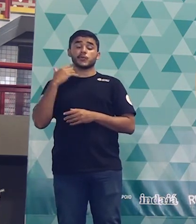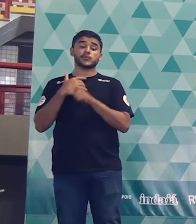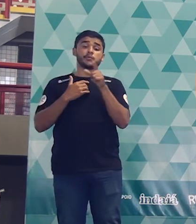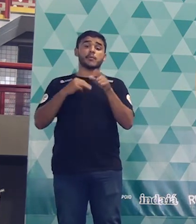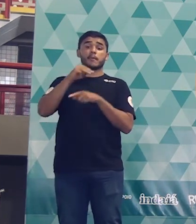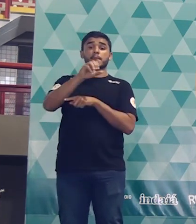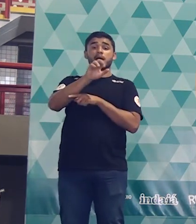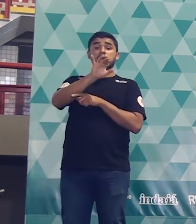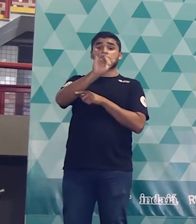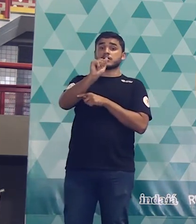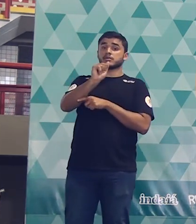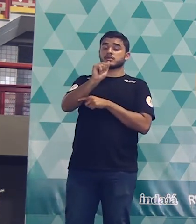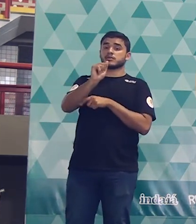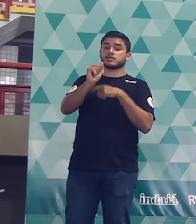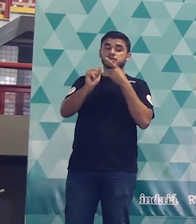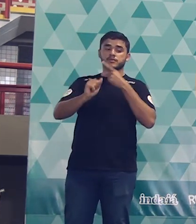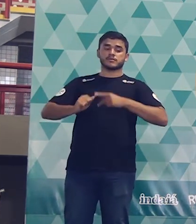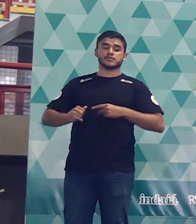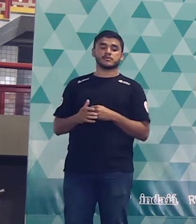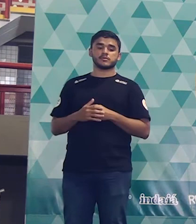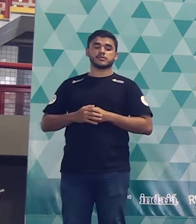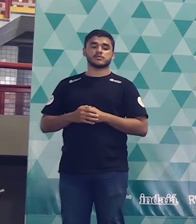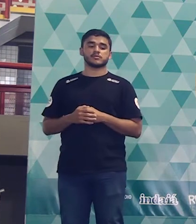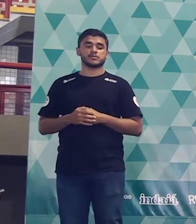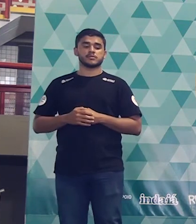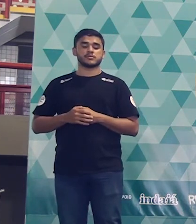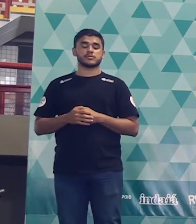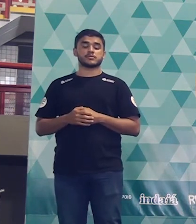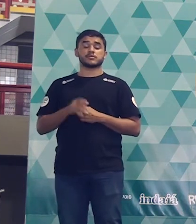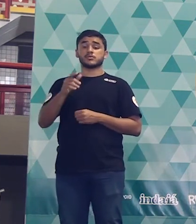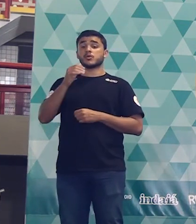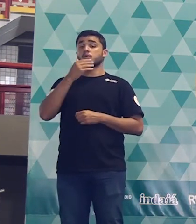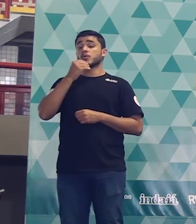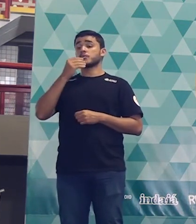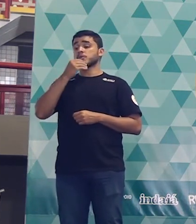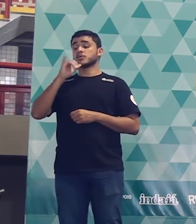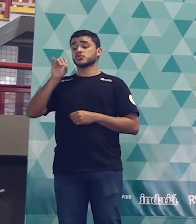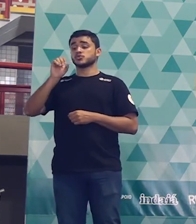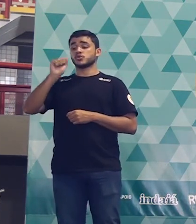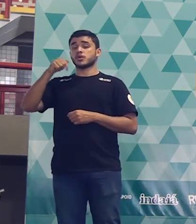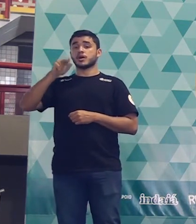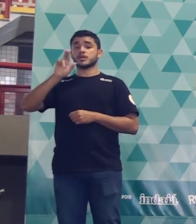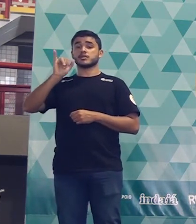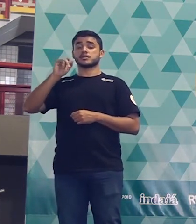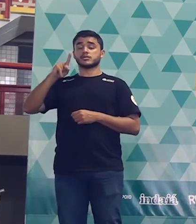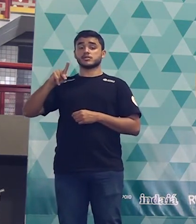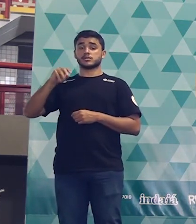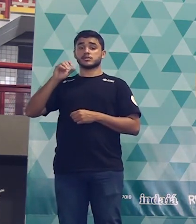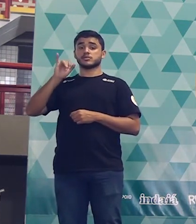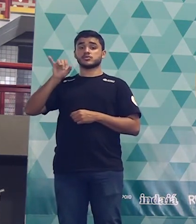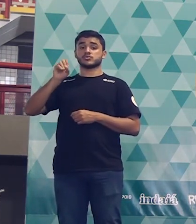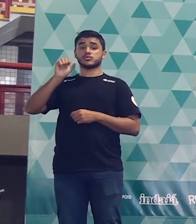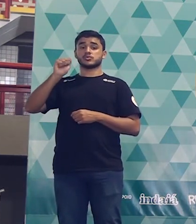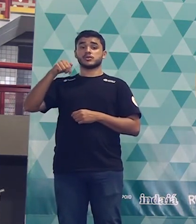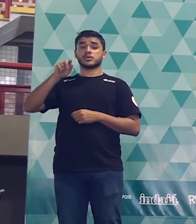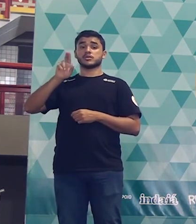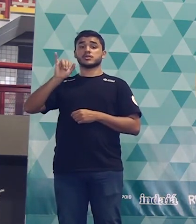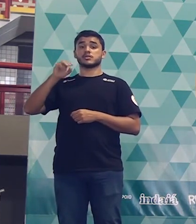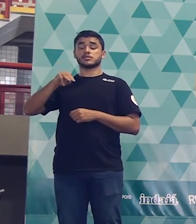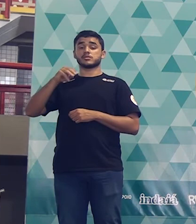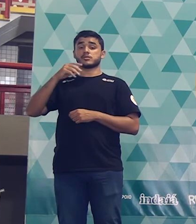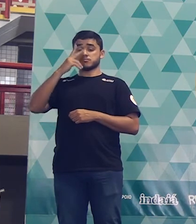coisa, ficar para a tia é outra, bem diferente. Joaquim suicidou-se. Esse não soube lidar com seus dramas. E a Lili